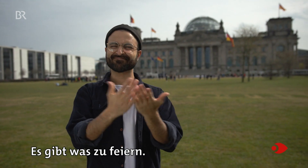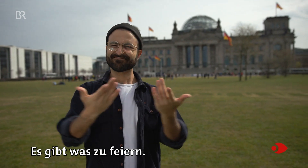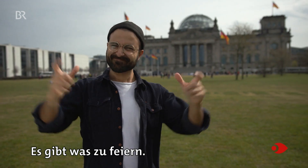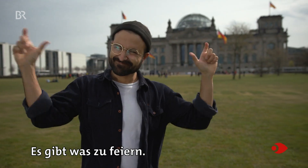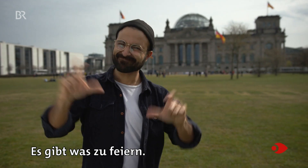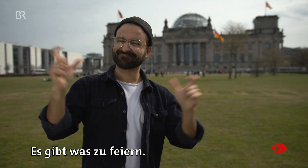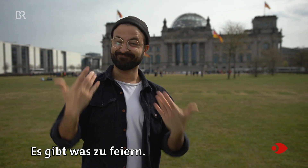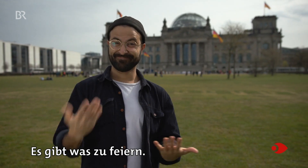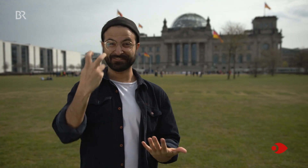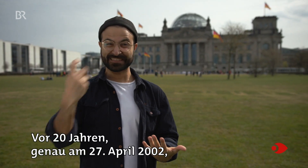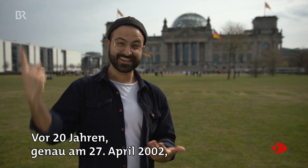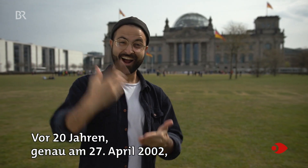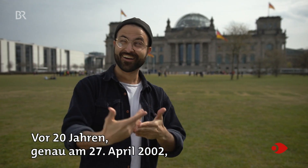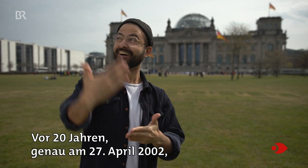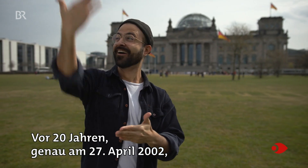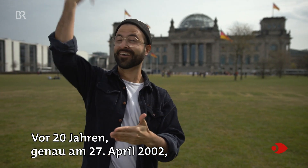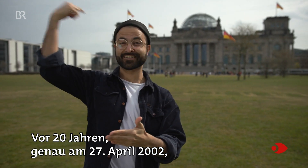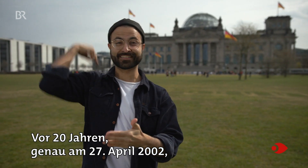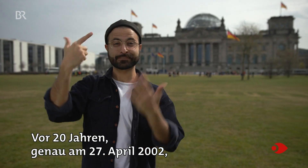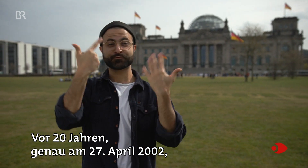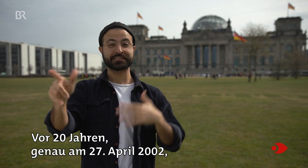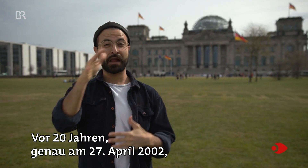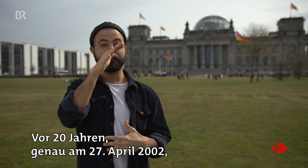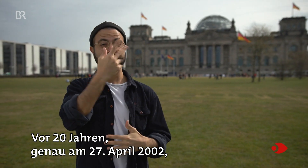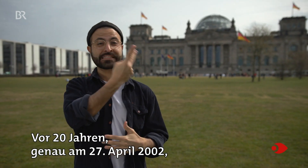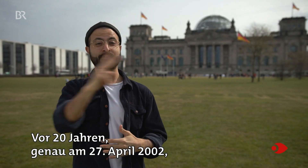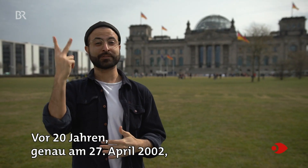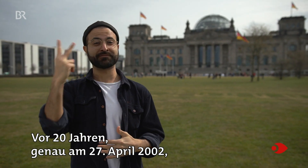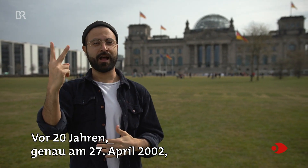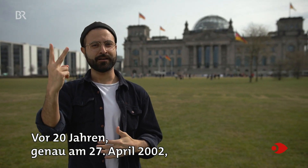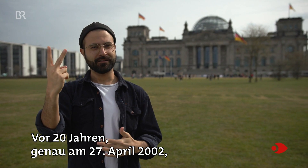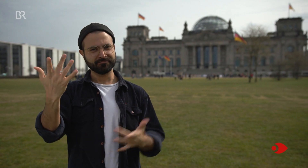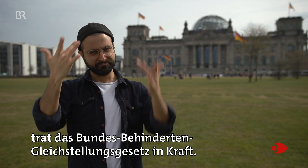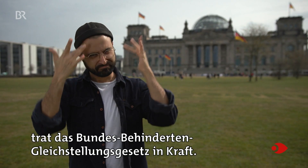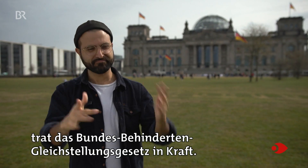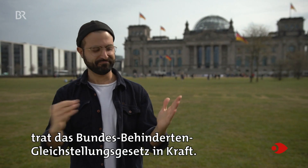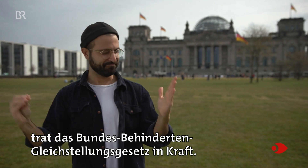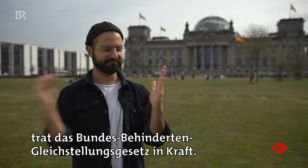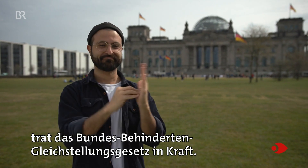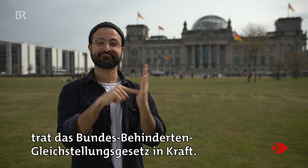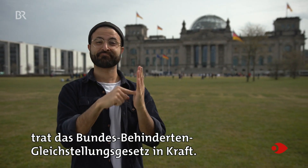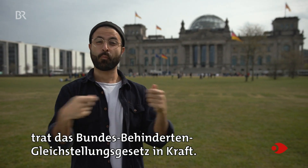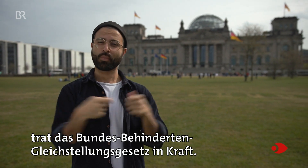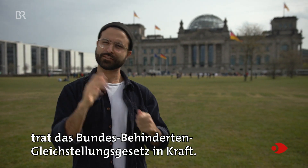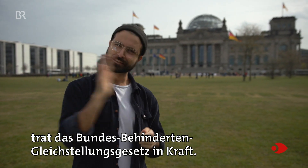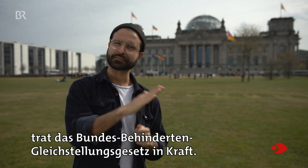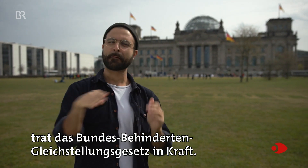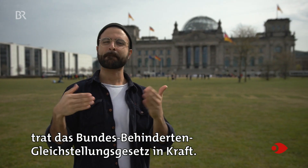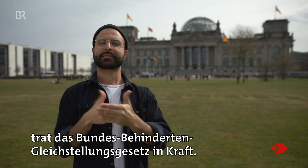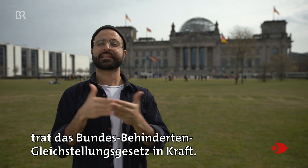Es gibt was zu feiern. Vor 20 Jahren, genau am 27. April 2002, trat das Bundesbehindertengleichstellungsgesetz in Kraft.